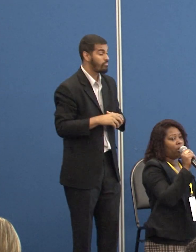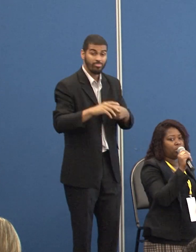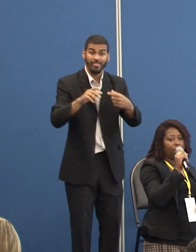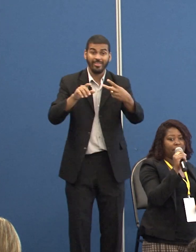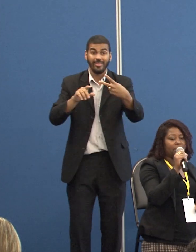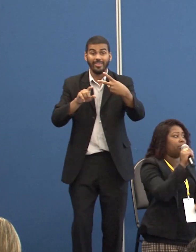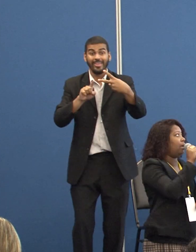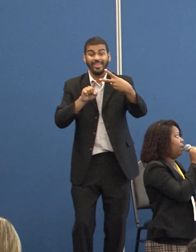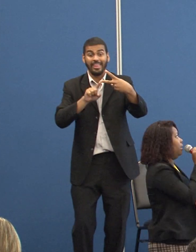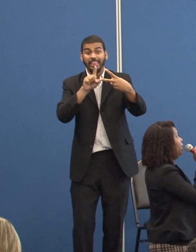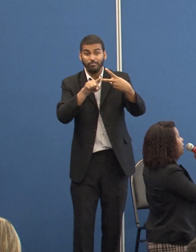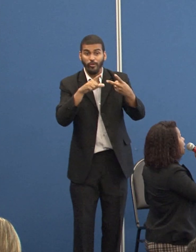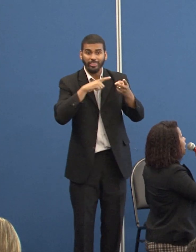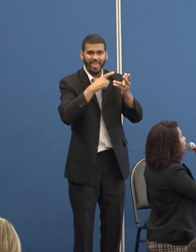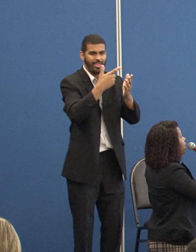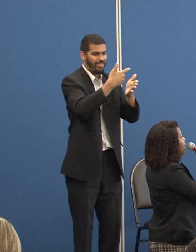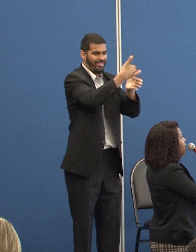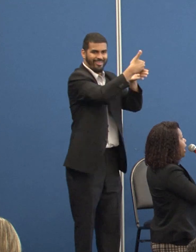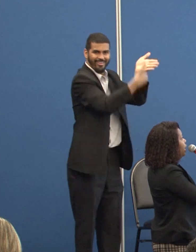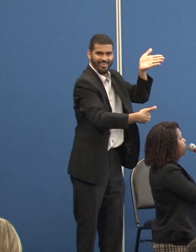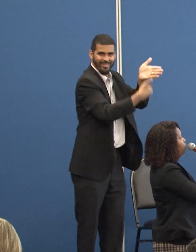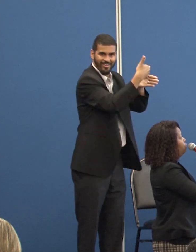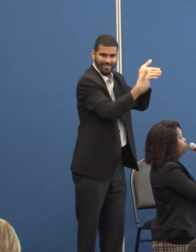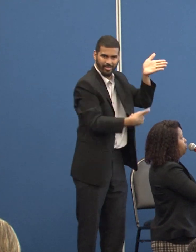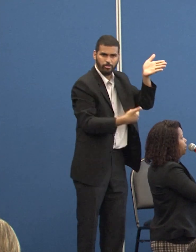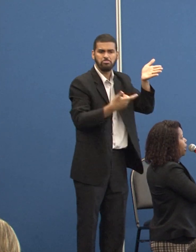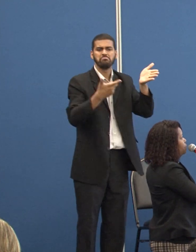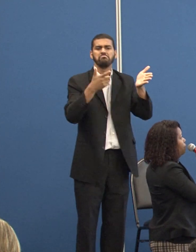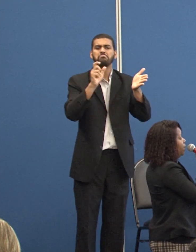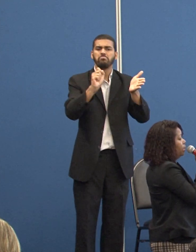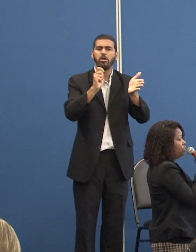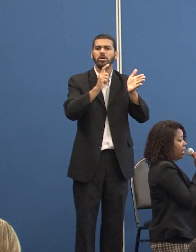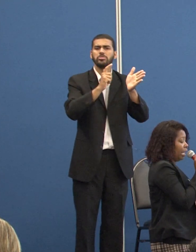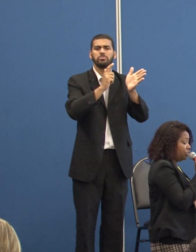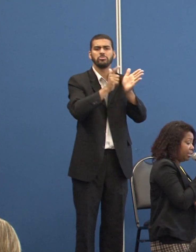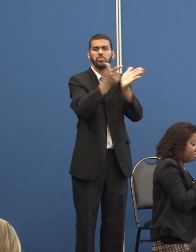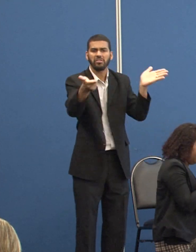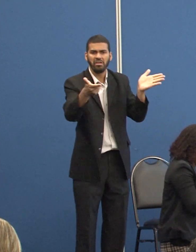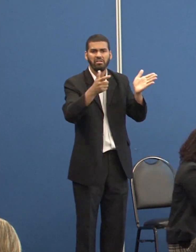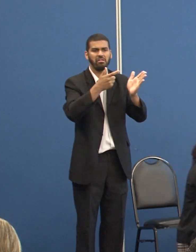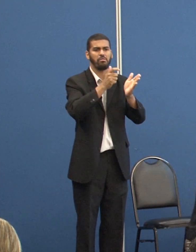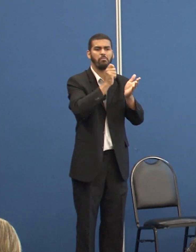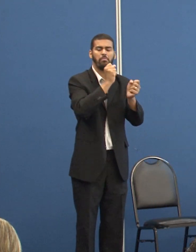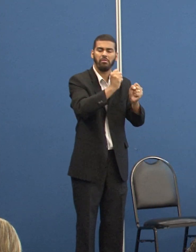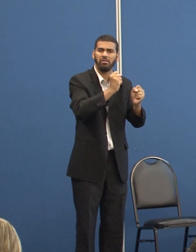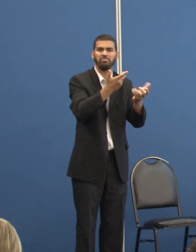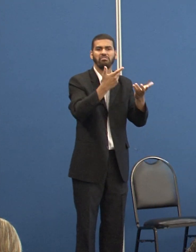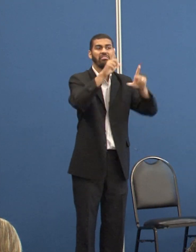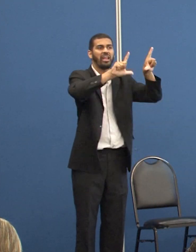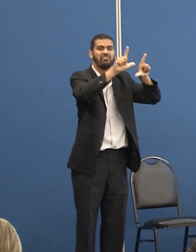anúncio pode apresentar. Encarte, anúncios digitais, propagandas, rádio e TV.